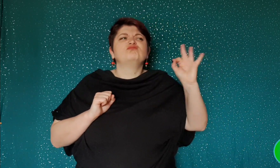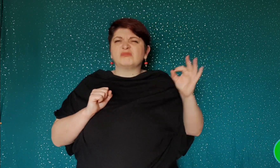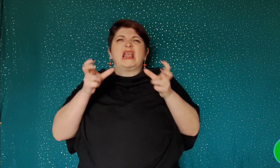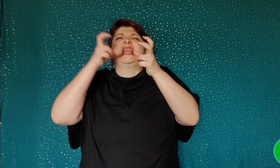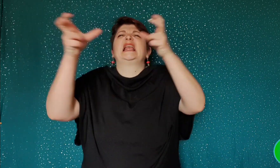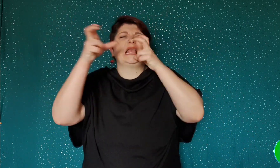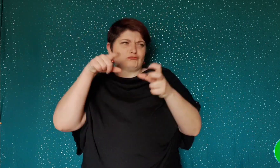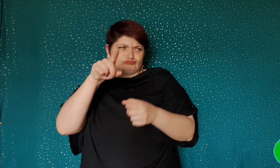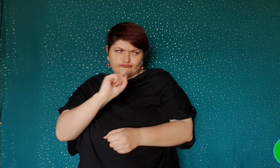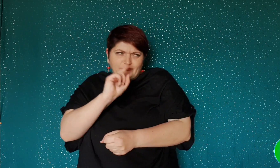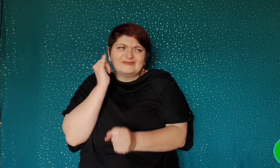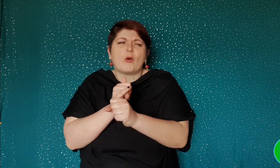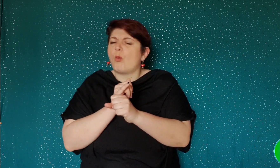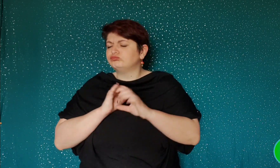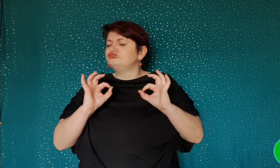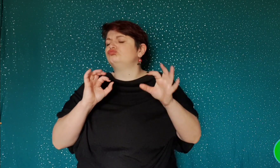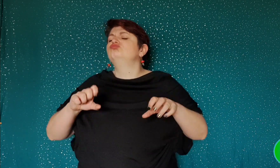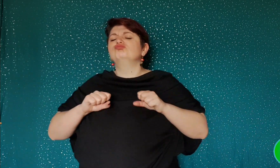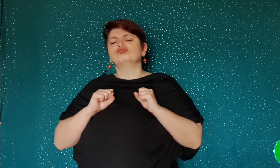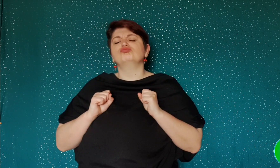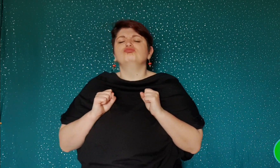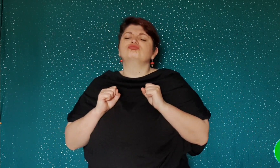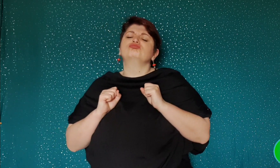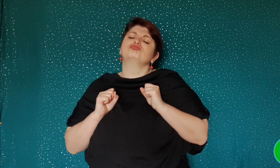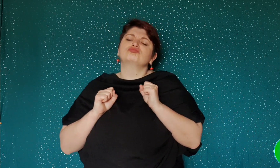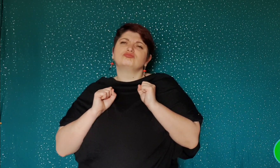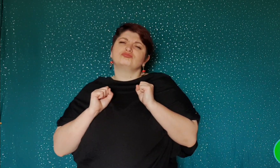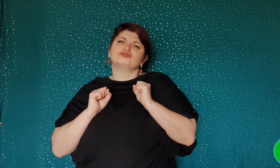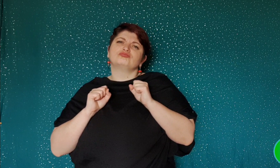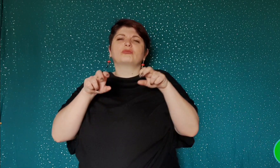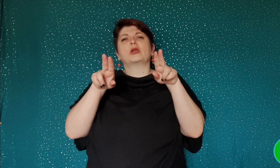le passage du monstre, et celui des cris, dit Marianne.